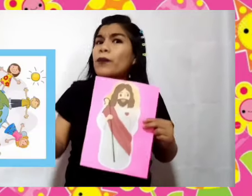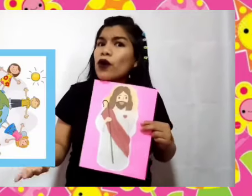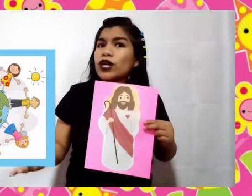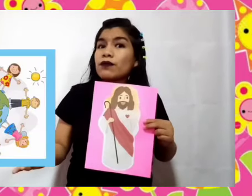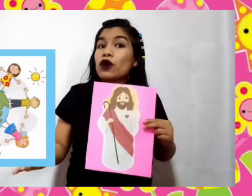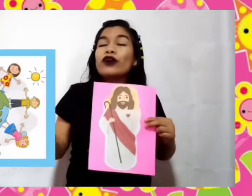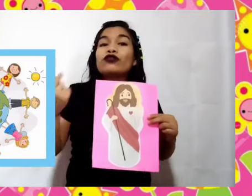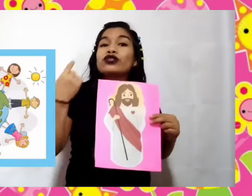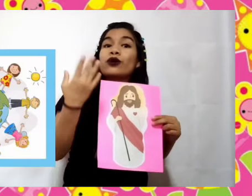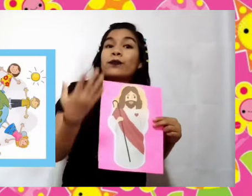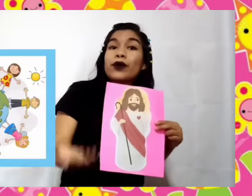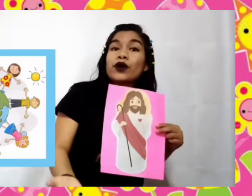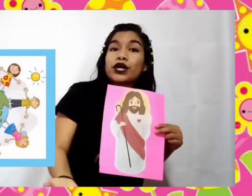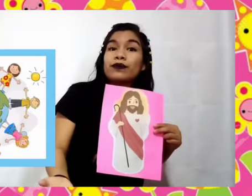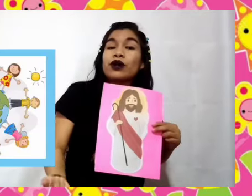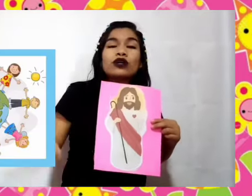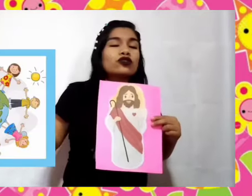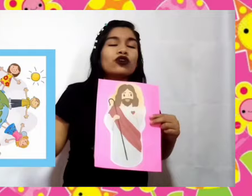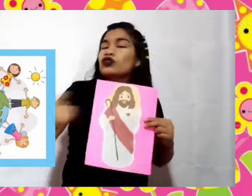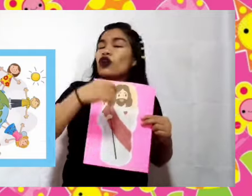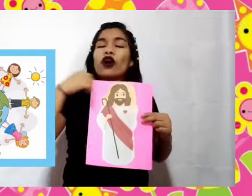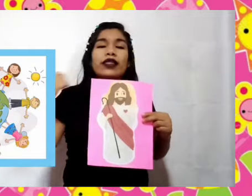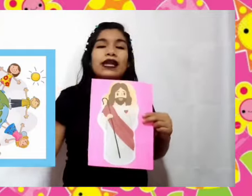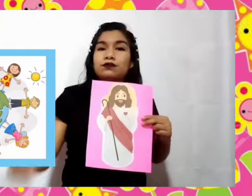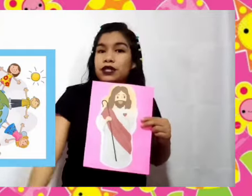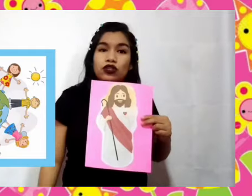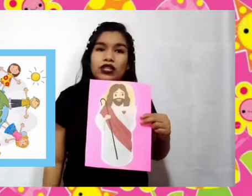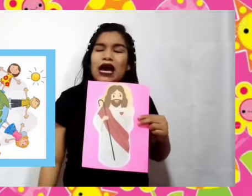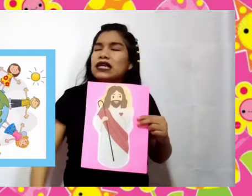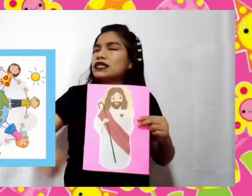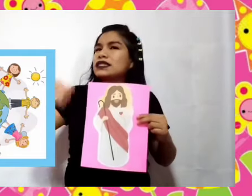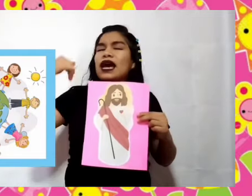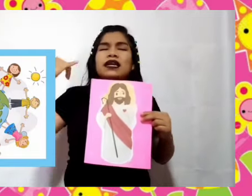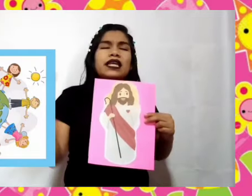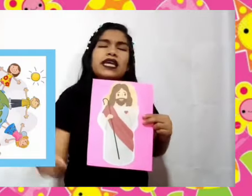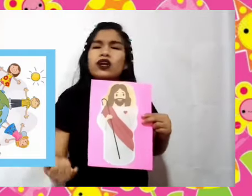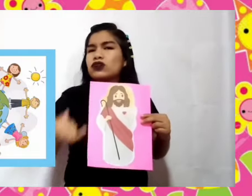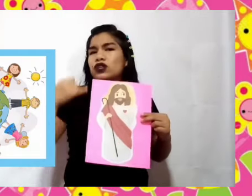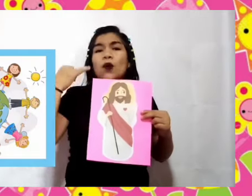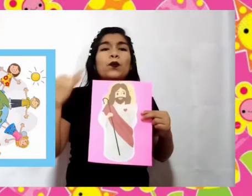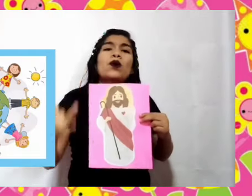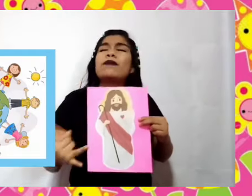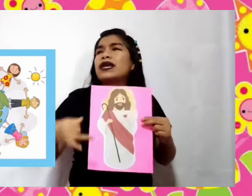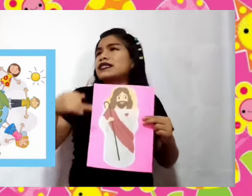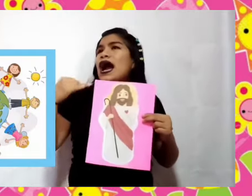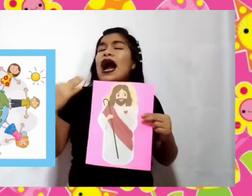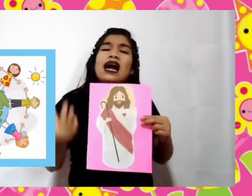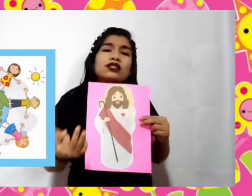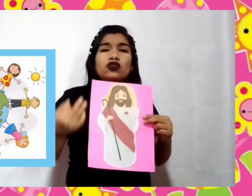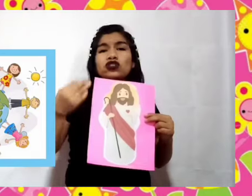nuestro prójimo? Nuestro prójimo son todas las personas, así sean ricos, pobres,